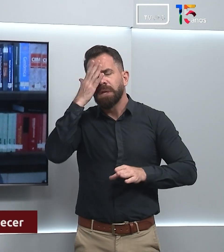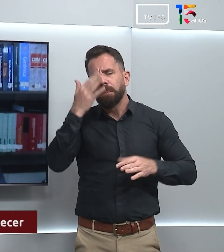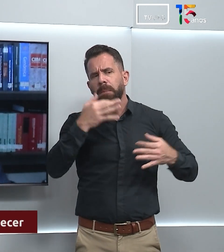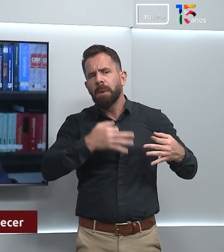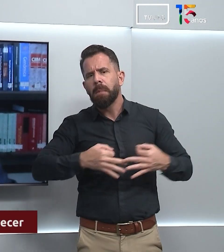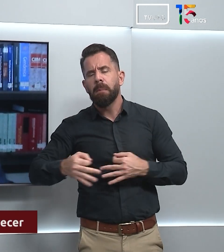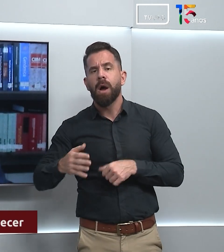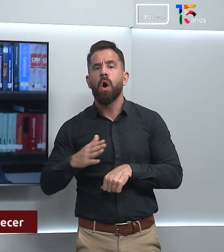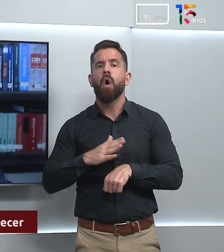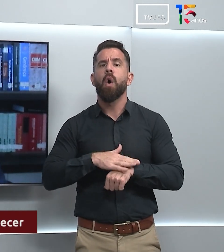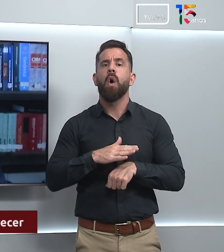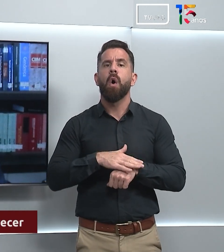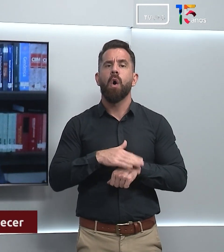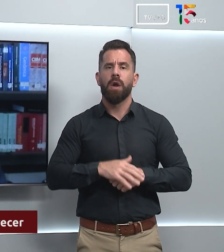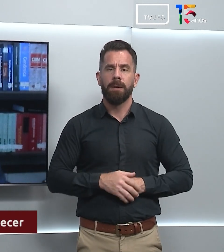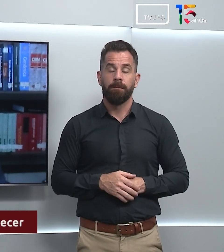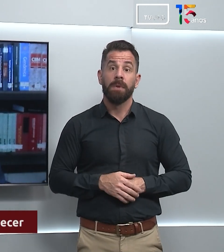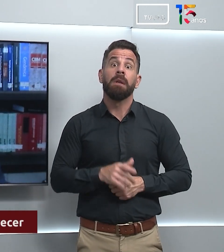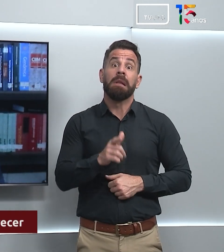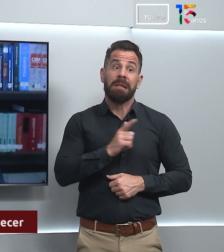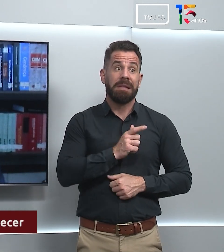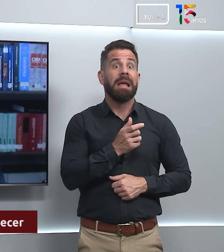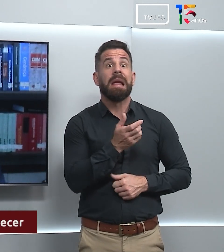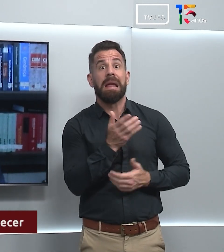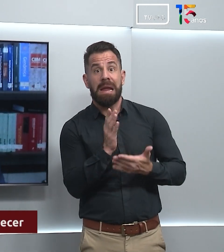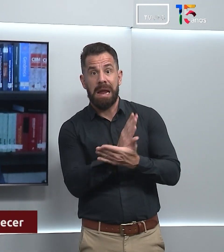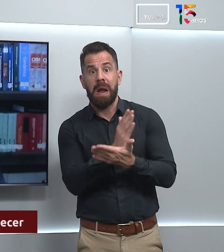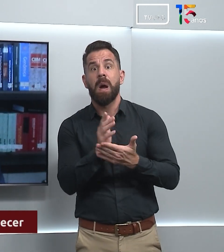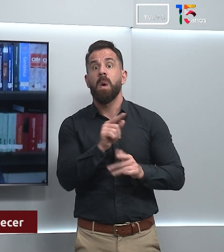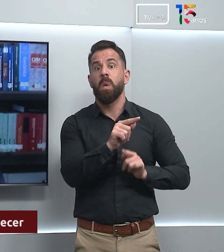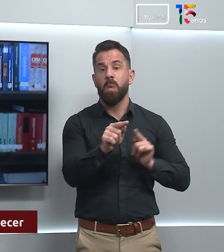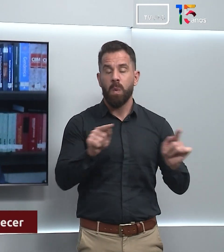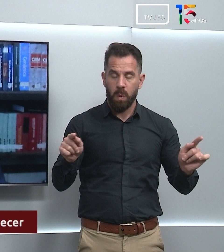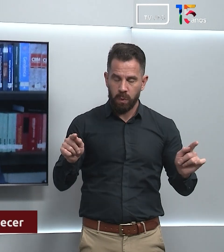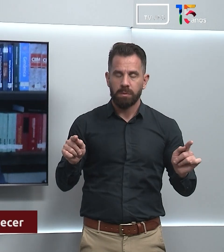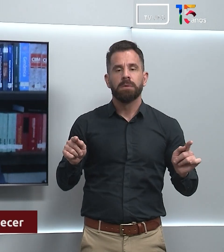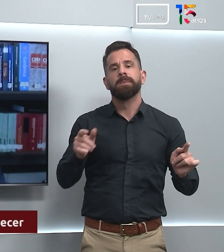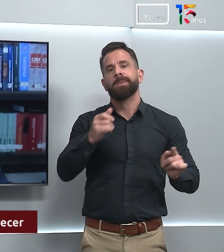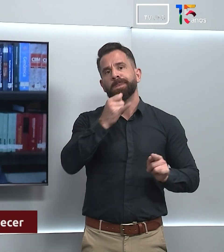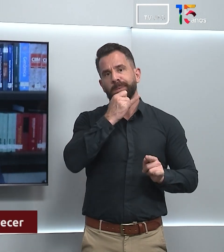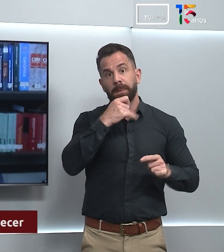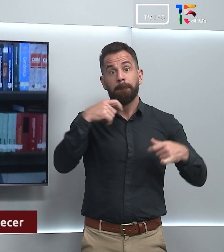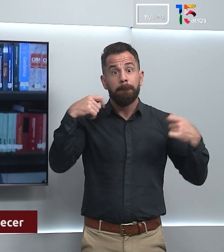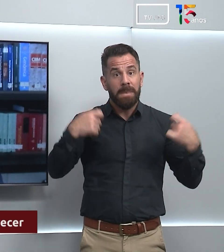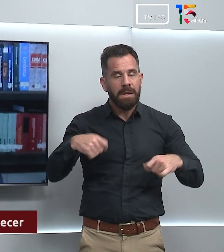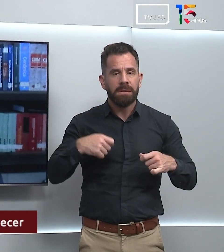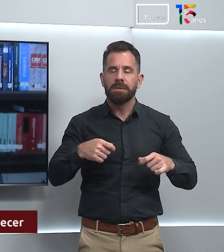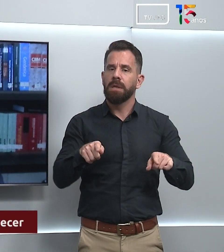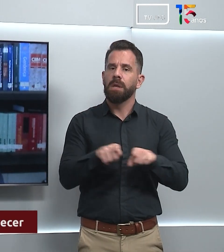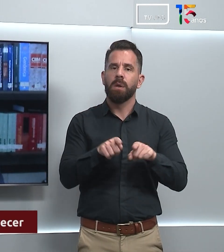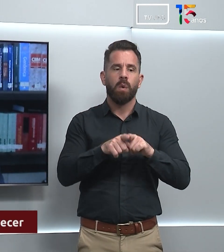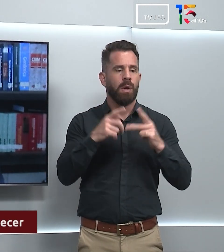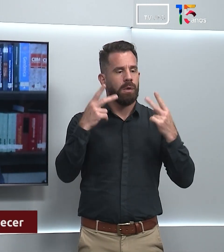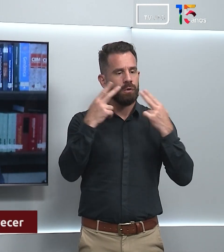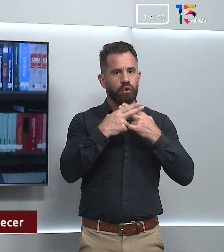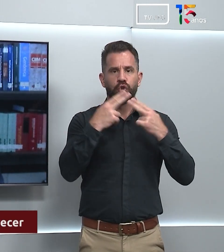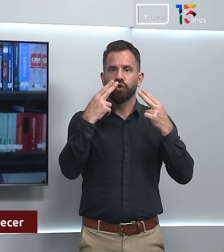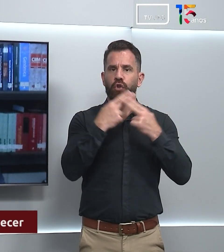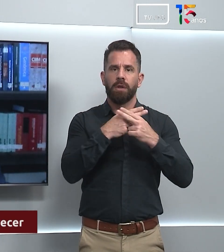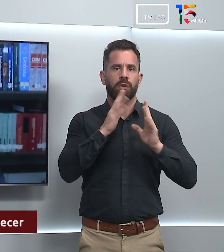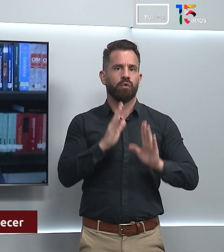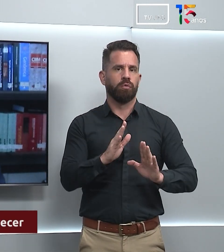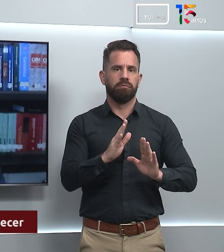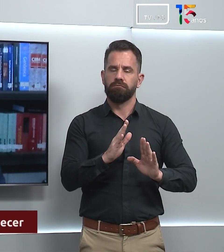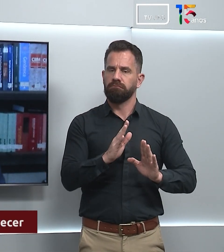tomar. Existem alguns, por exemplo, que eles devem ser tomados em jejum. Absolutamente, 30